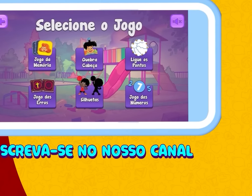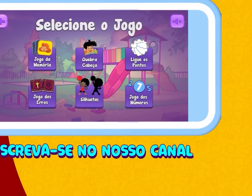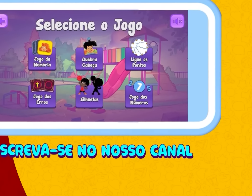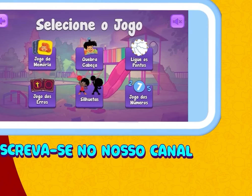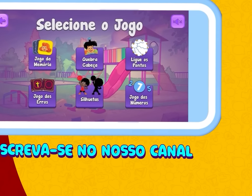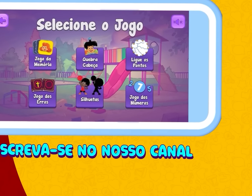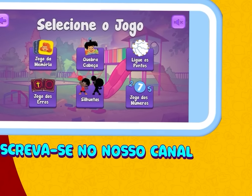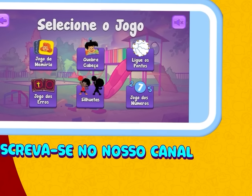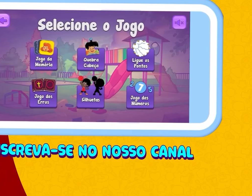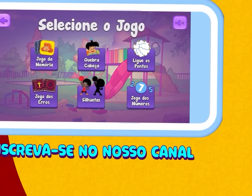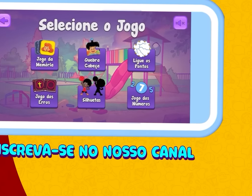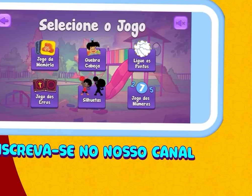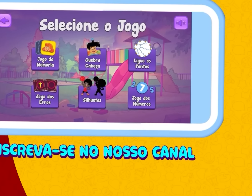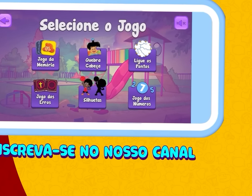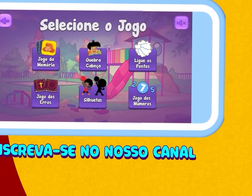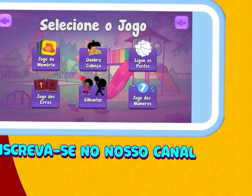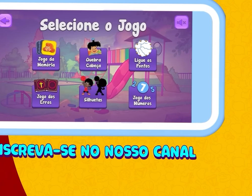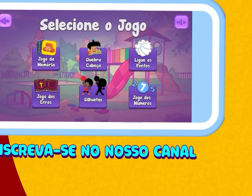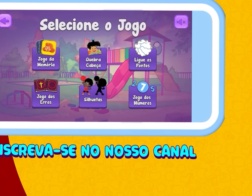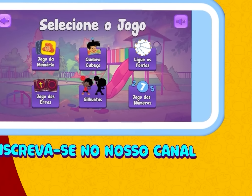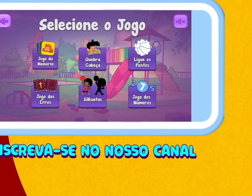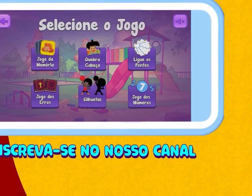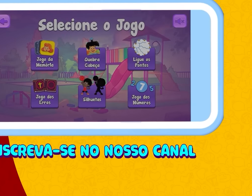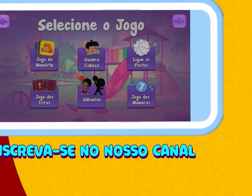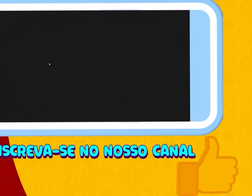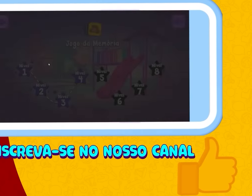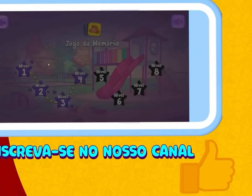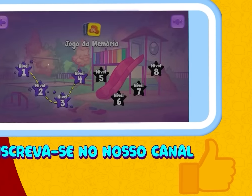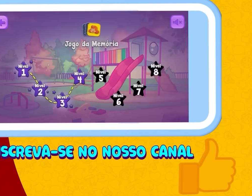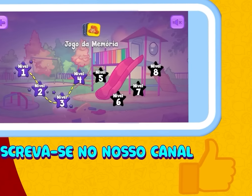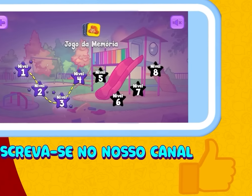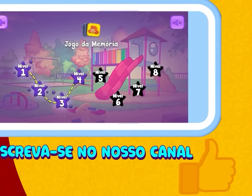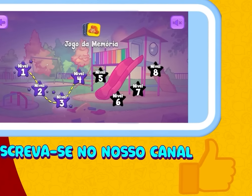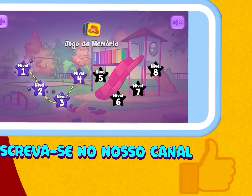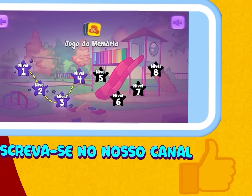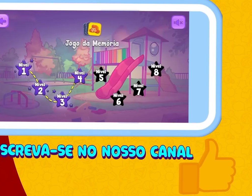aplicativo de jogos do Três Palavrinhas no celular e se inscreva no nosso canal.